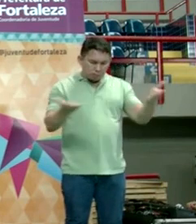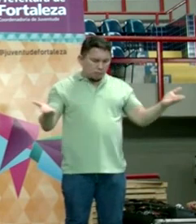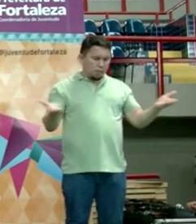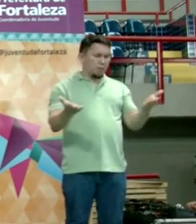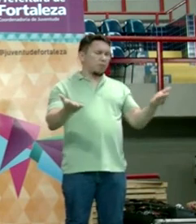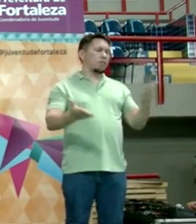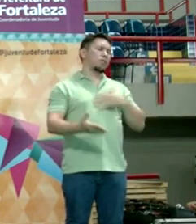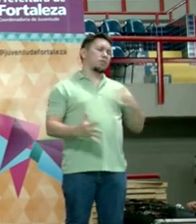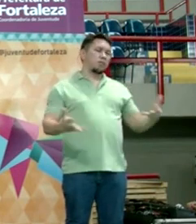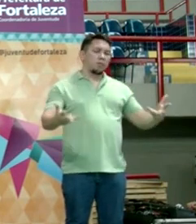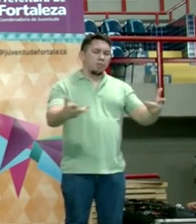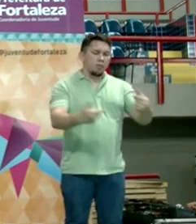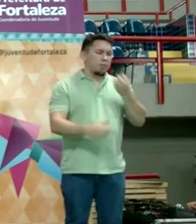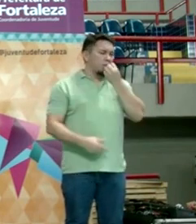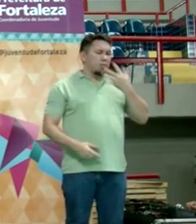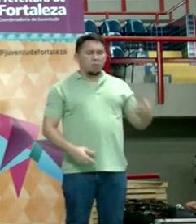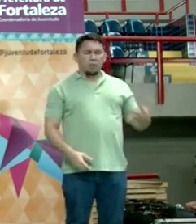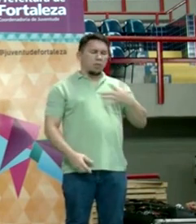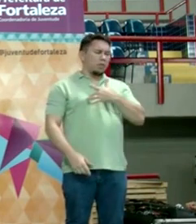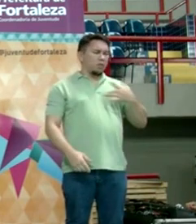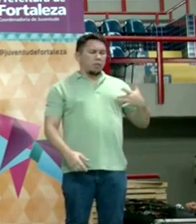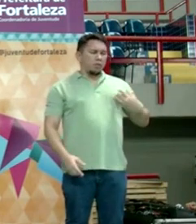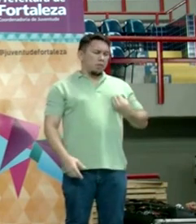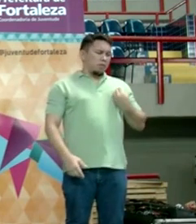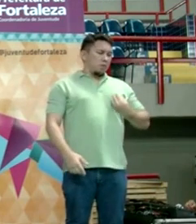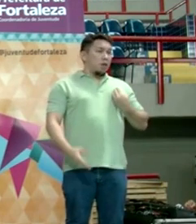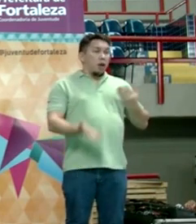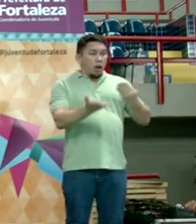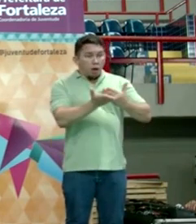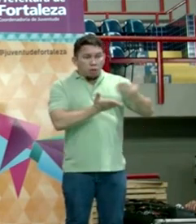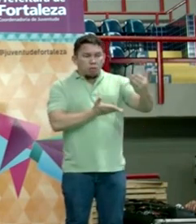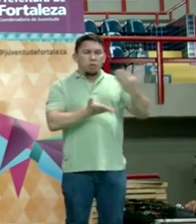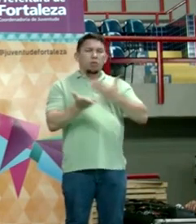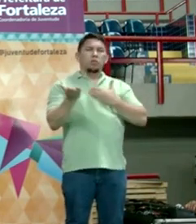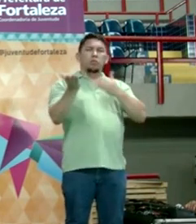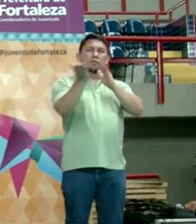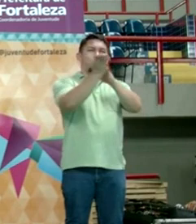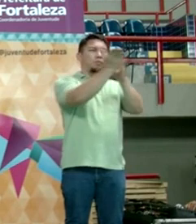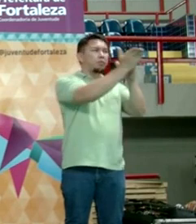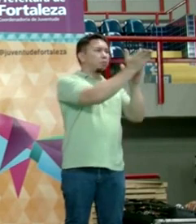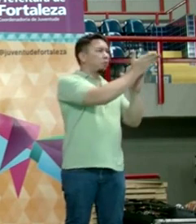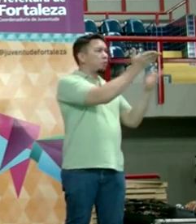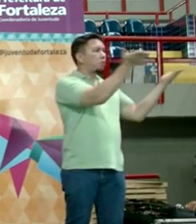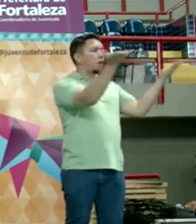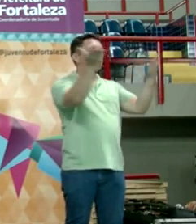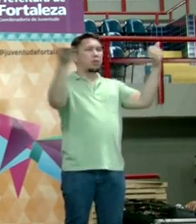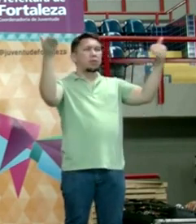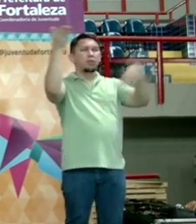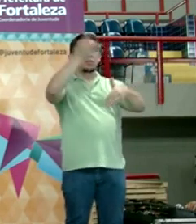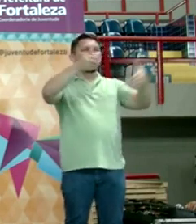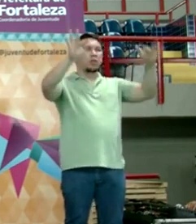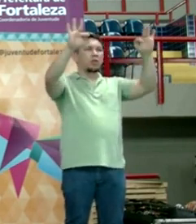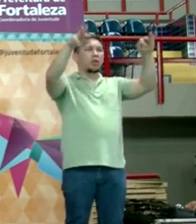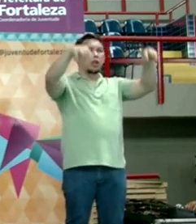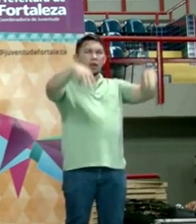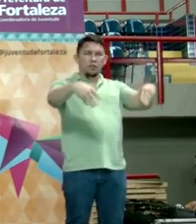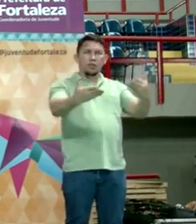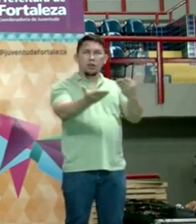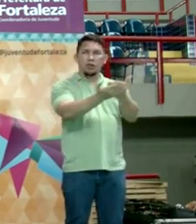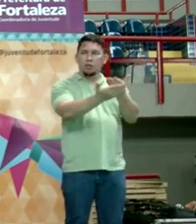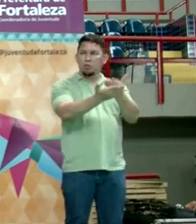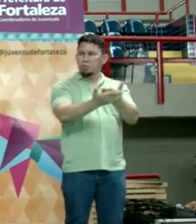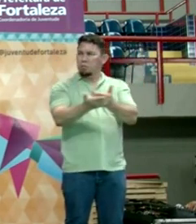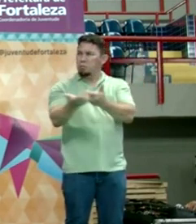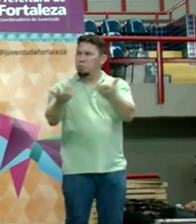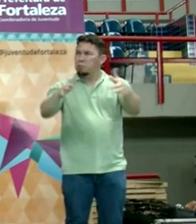tarde maravilhosamente bem, de bem com a vida. Queria começar dando os parabéns a vocês que estão aqui até o final da aula,